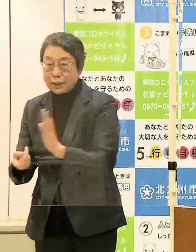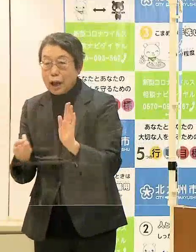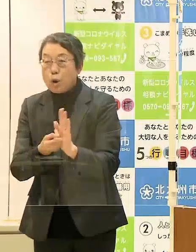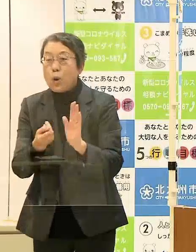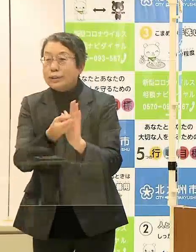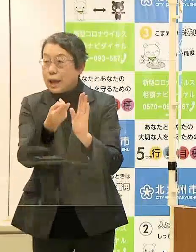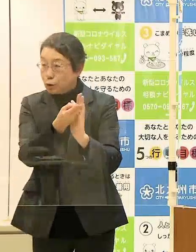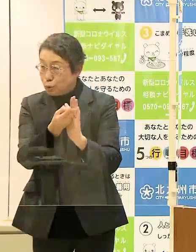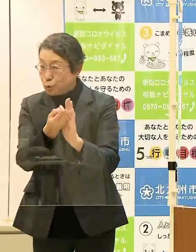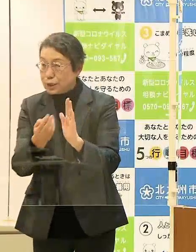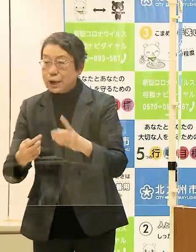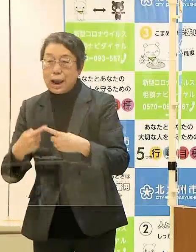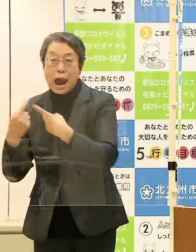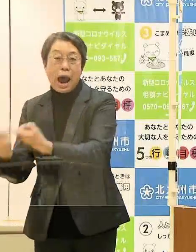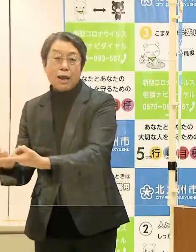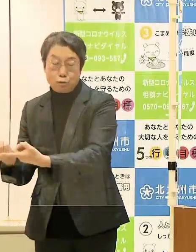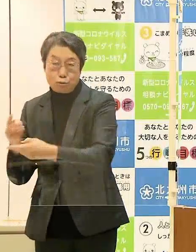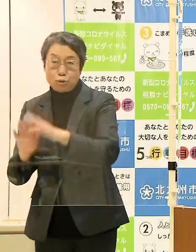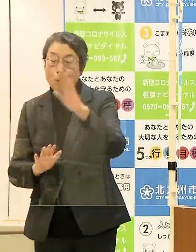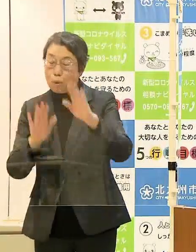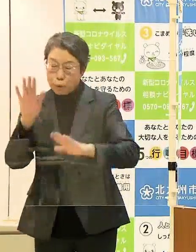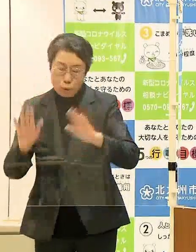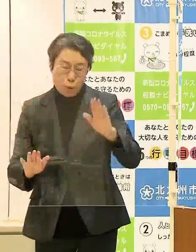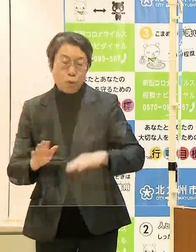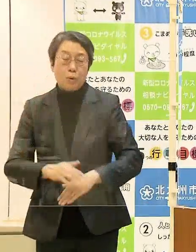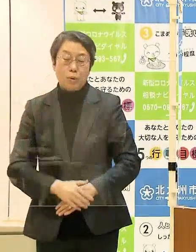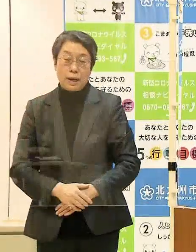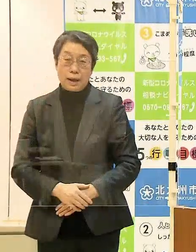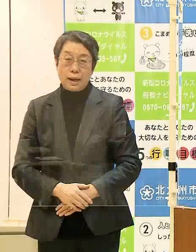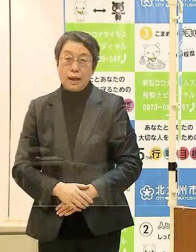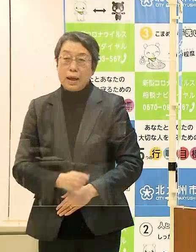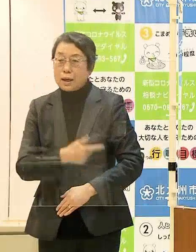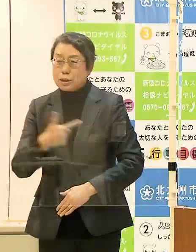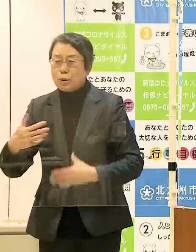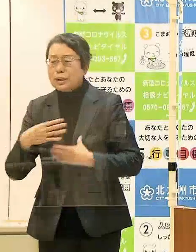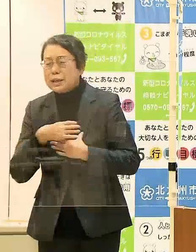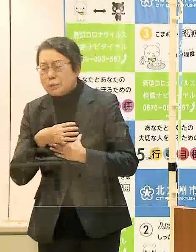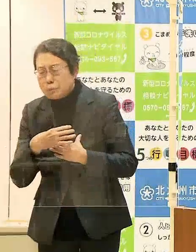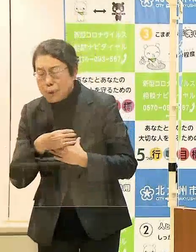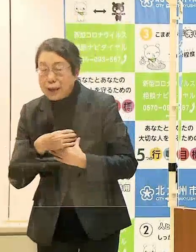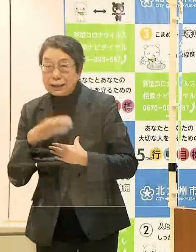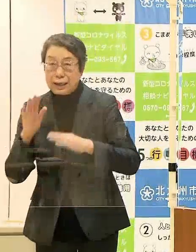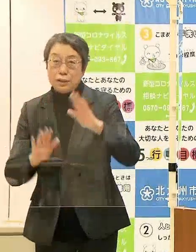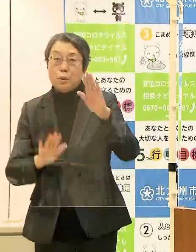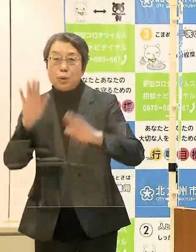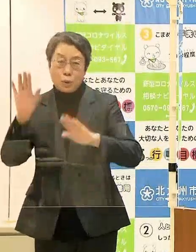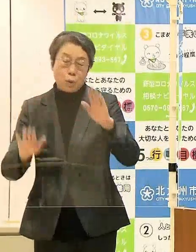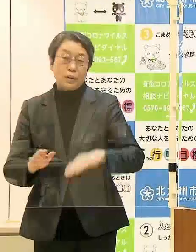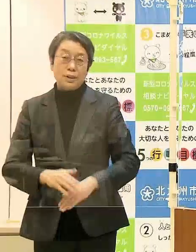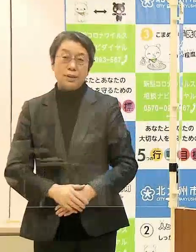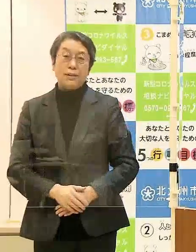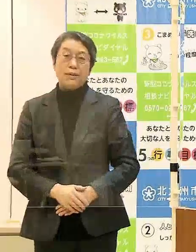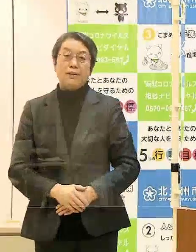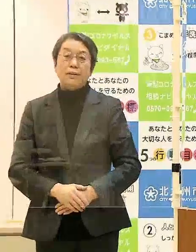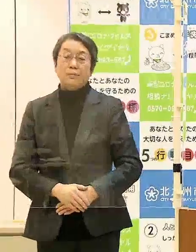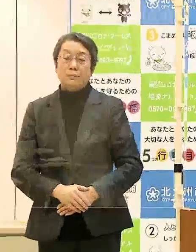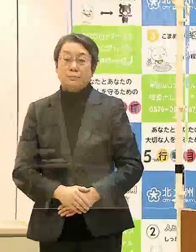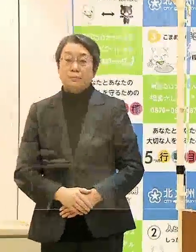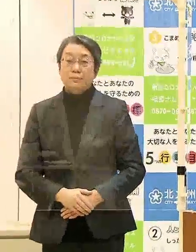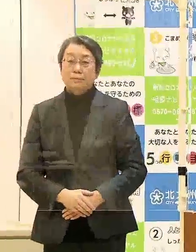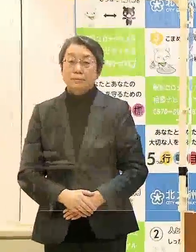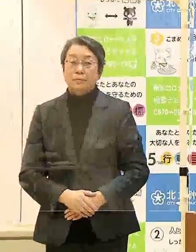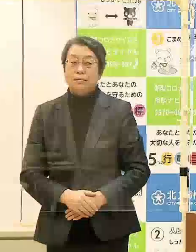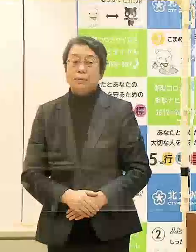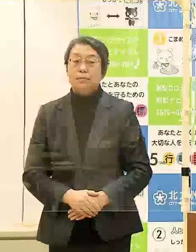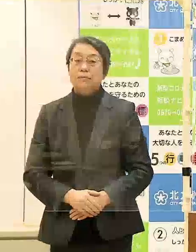回れないと言うこういう状況になっておりますので大変心配な状況に至っているわけでありますちゃいまし